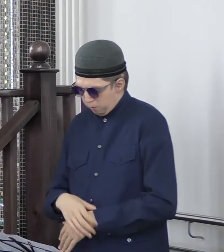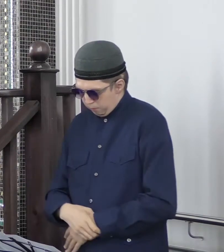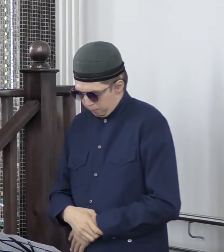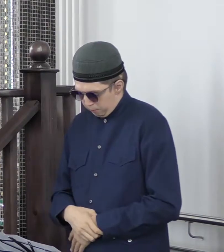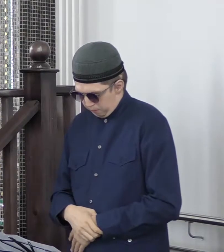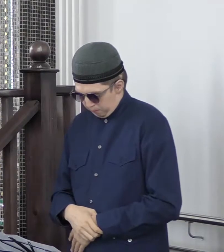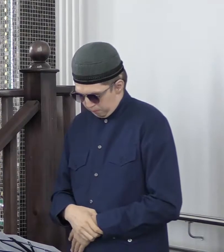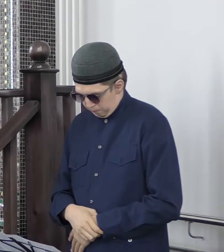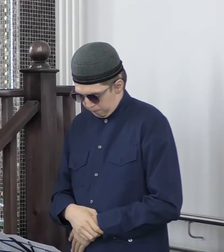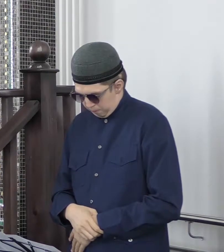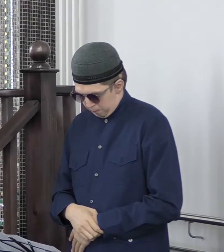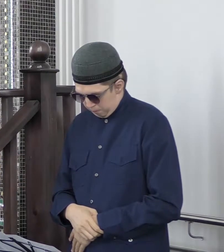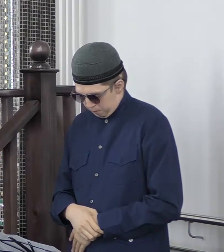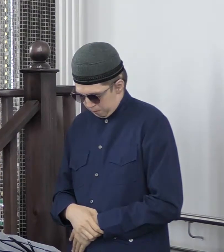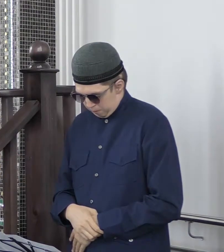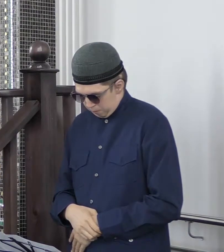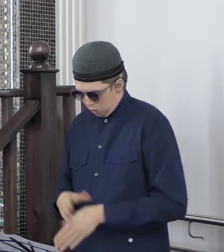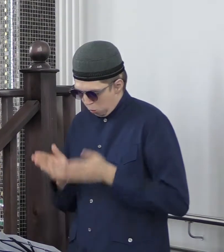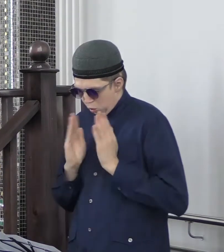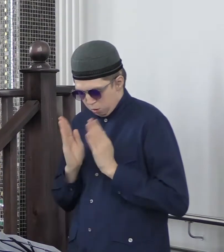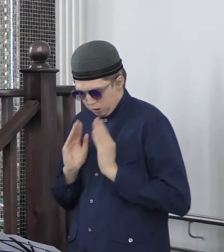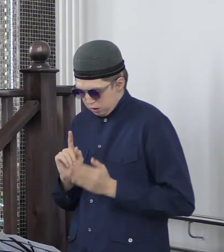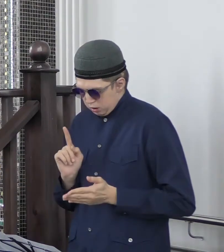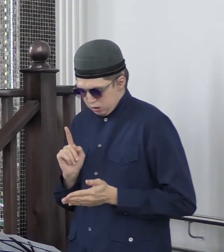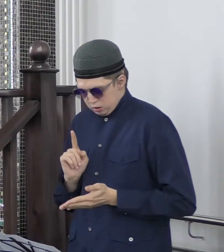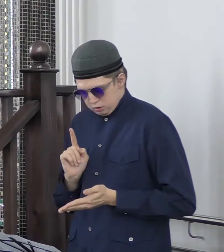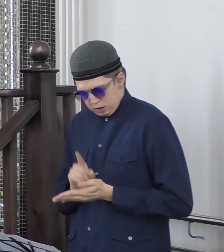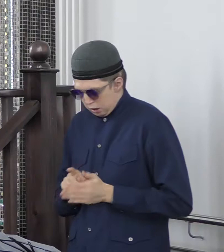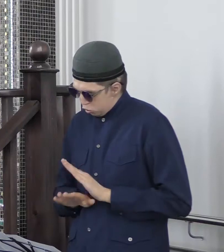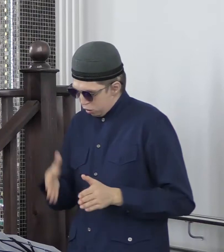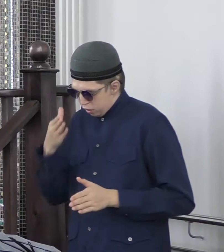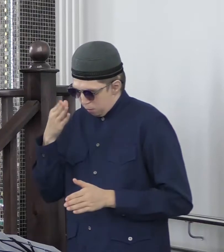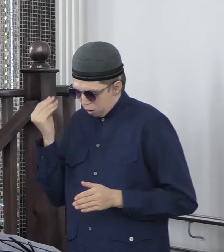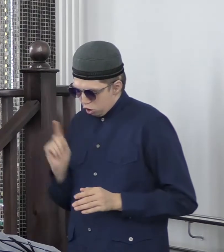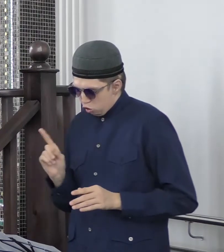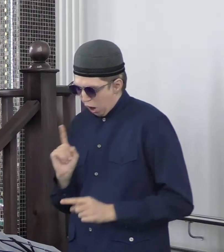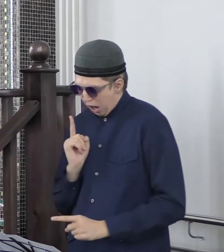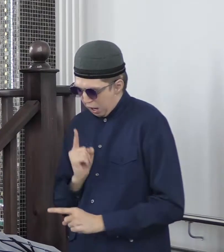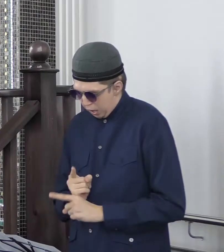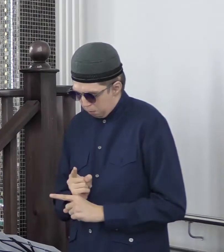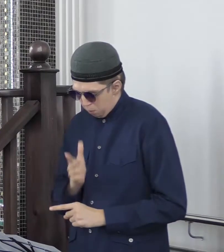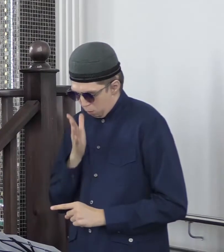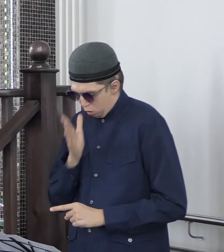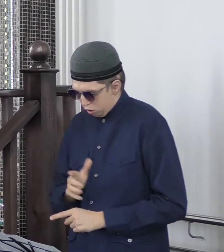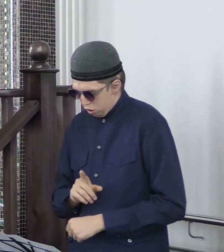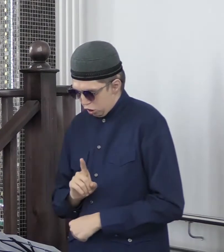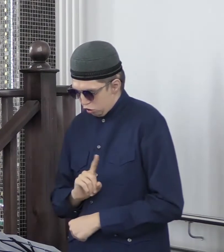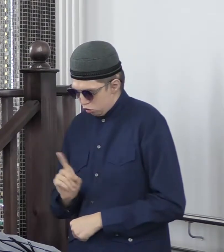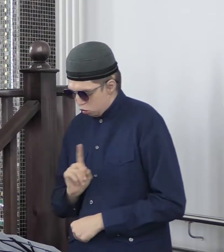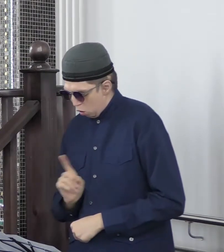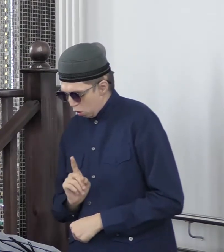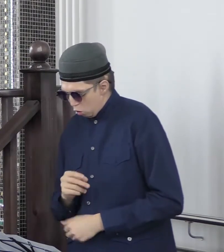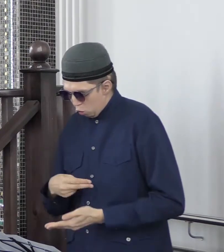من رأى منكم منكرا فليغيره بيده فإن لم يستطع فبلسانه فإن لم